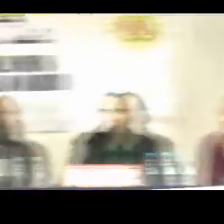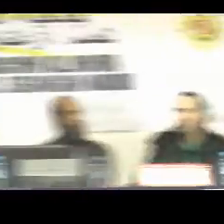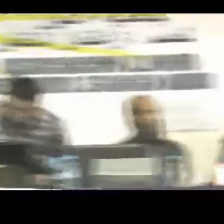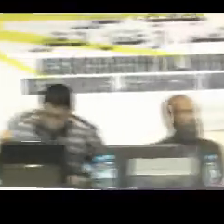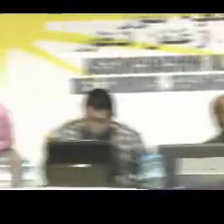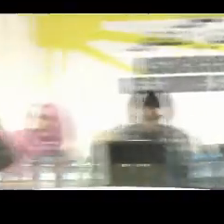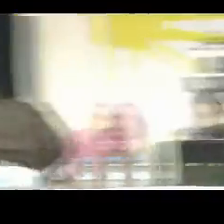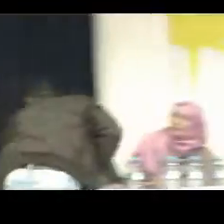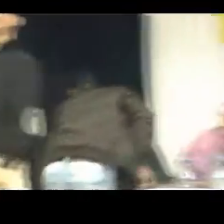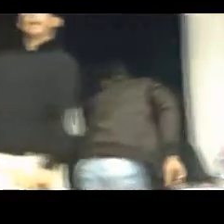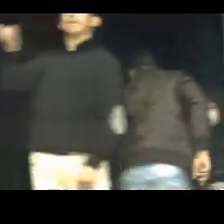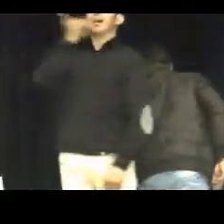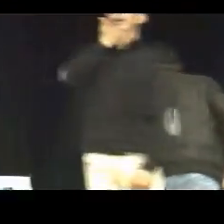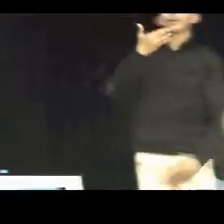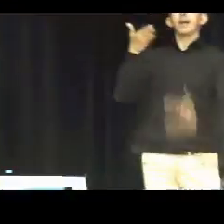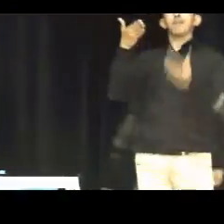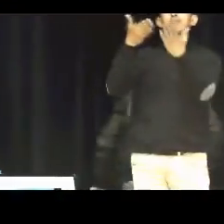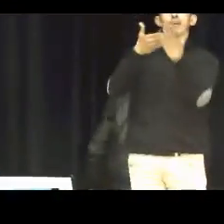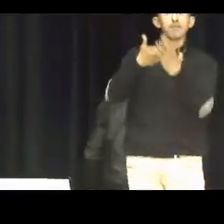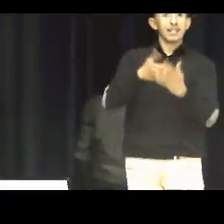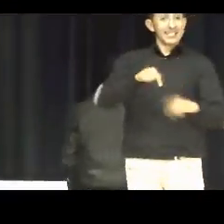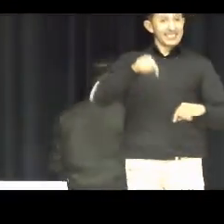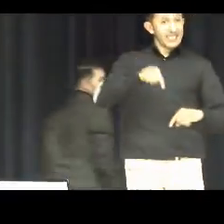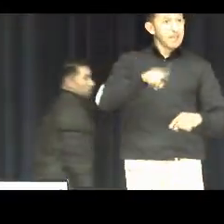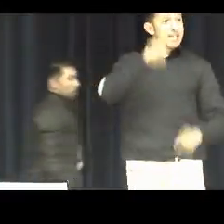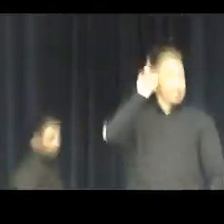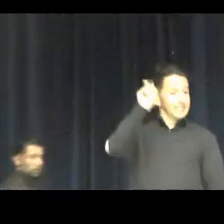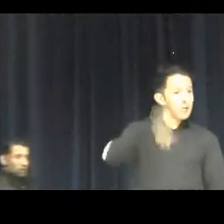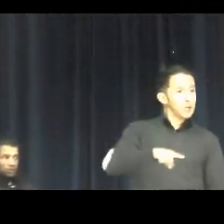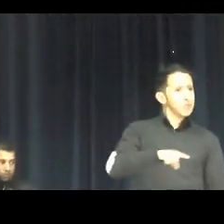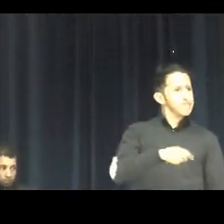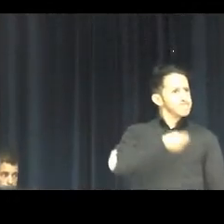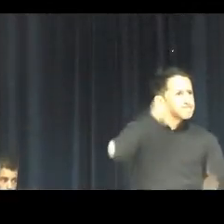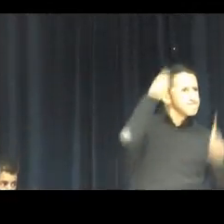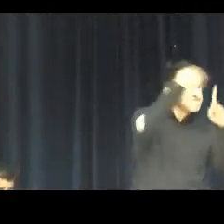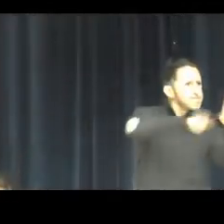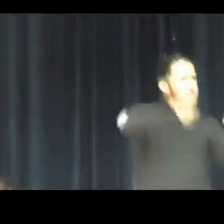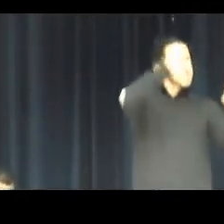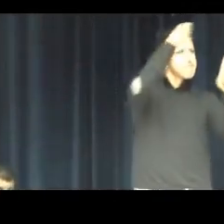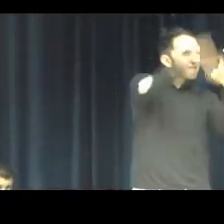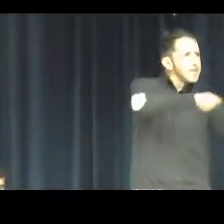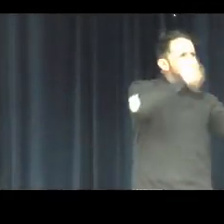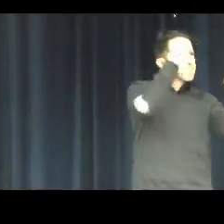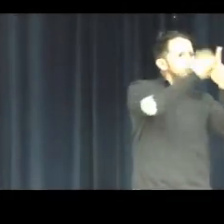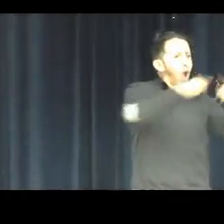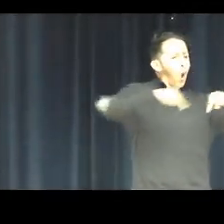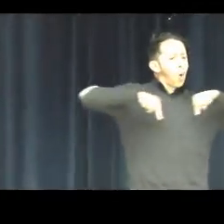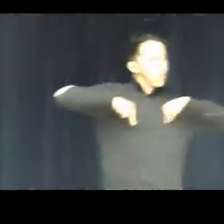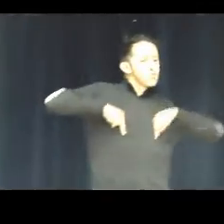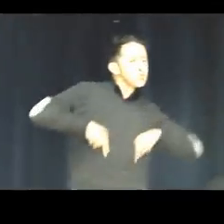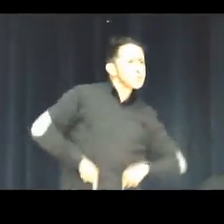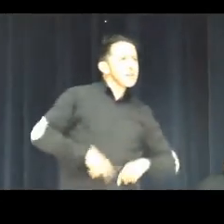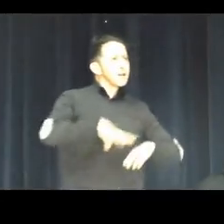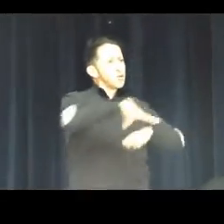والدولة سنشعرها اليوم بأن هؤلاء